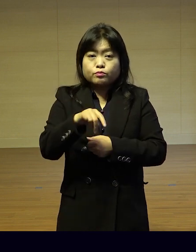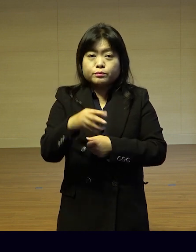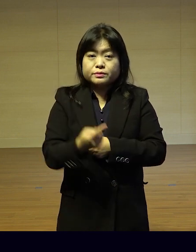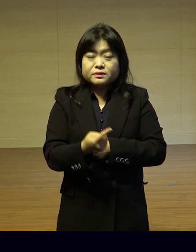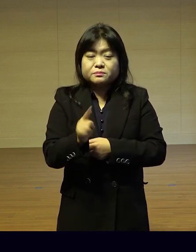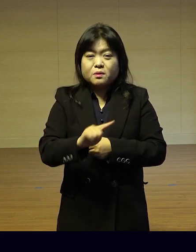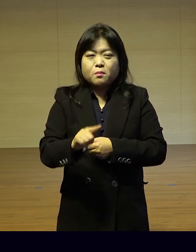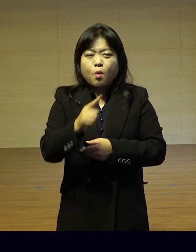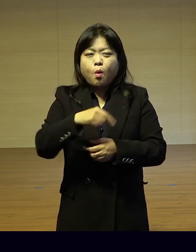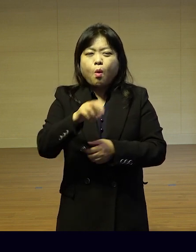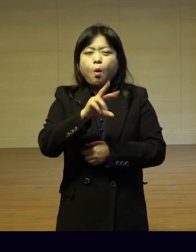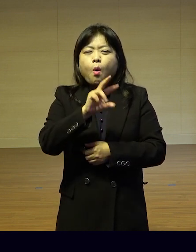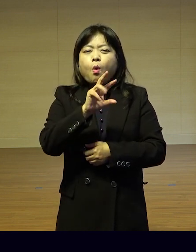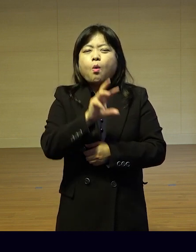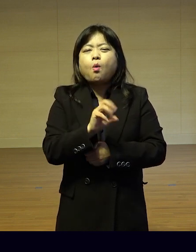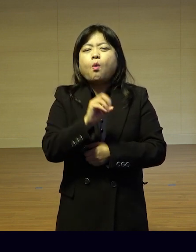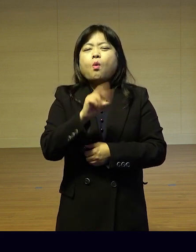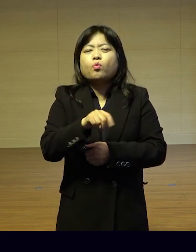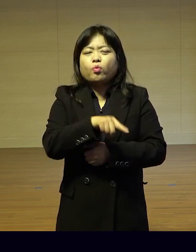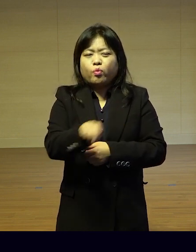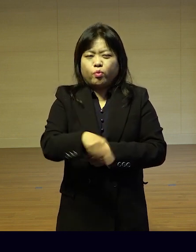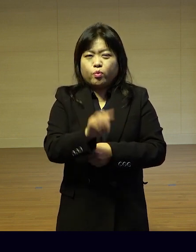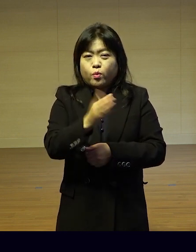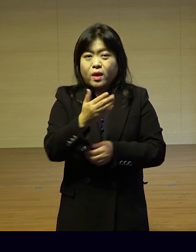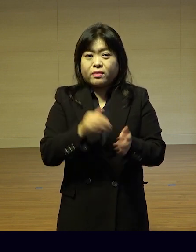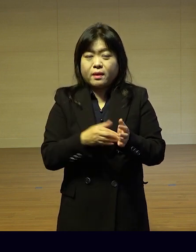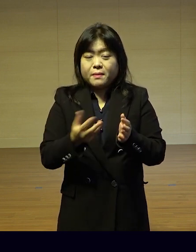영어의 온에 해당되는 전치사를 넣어서